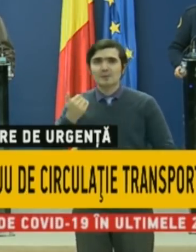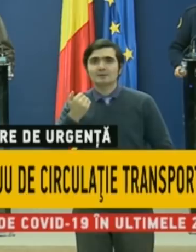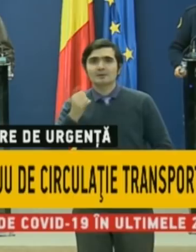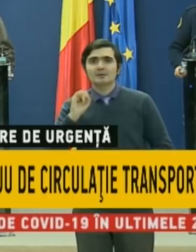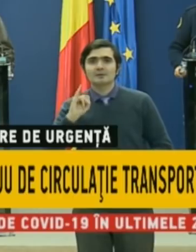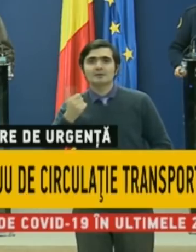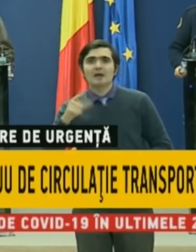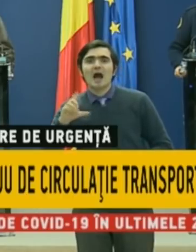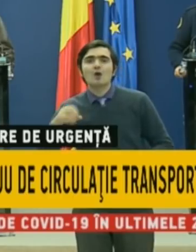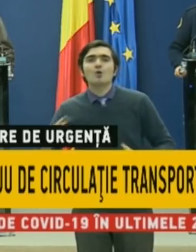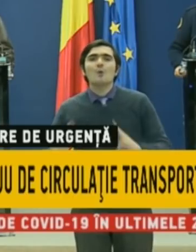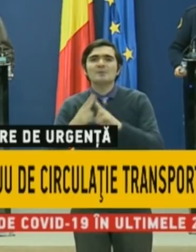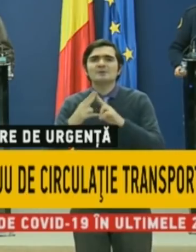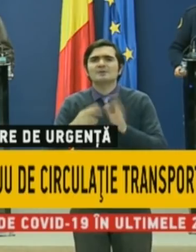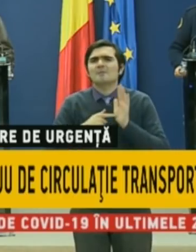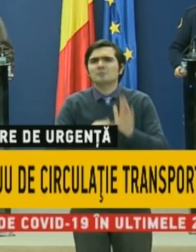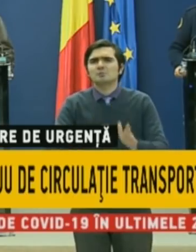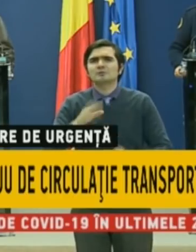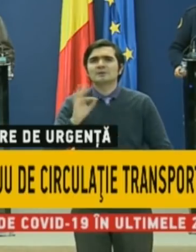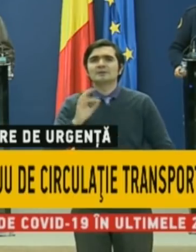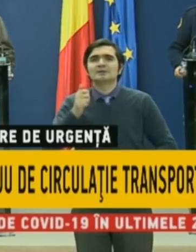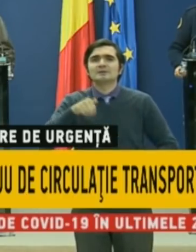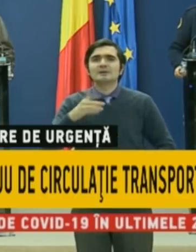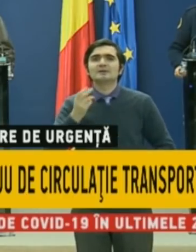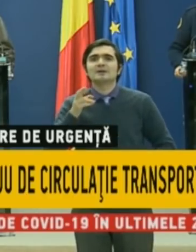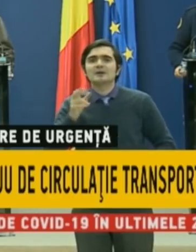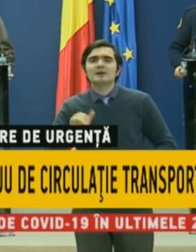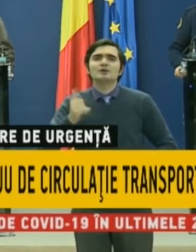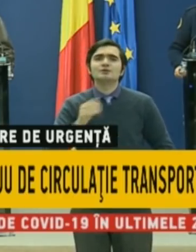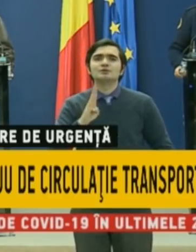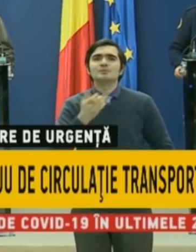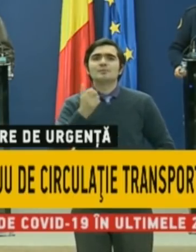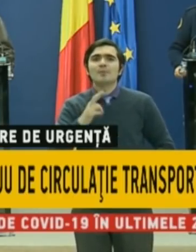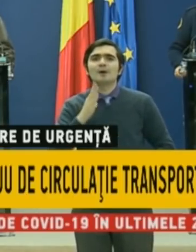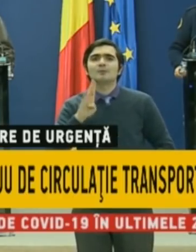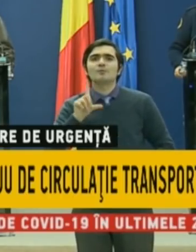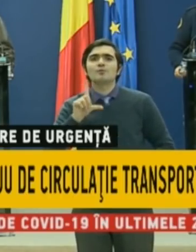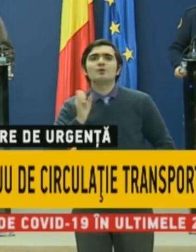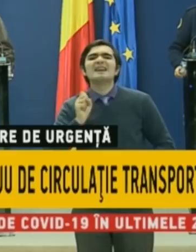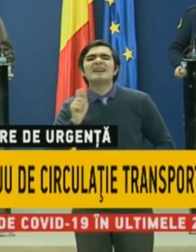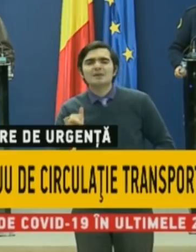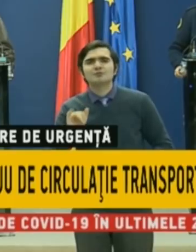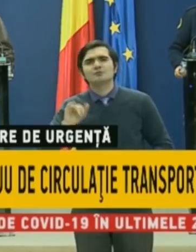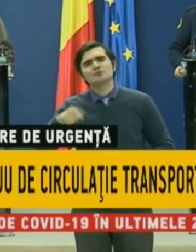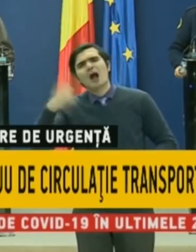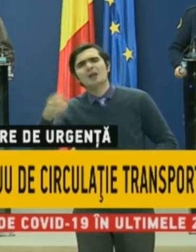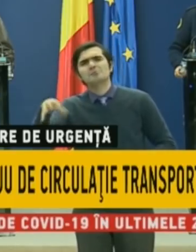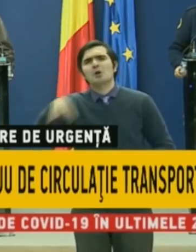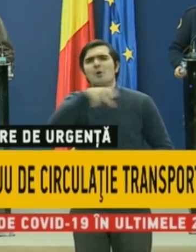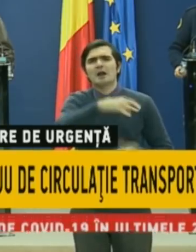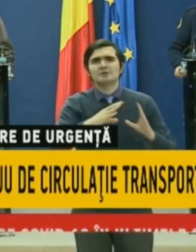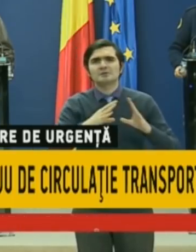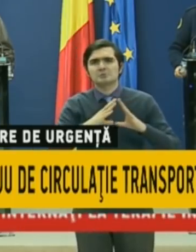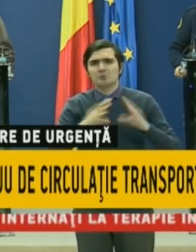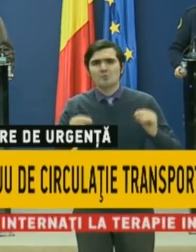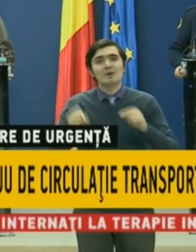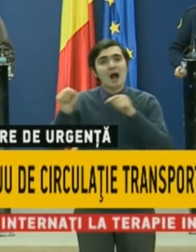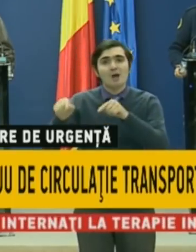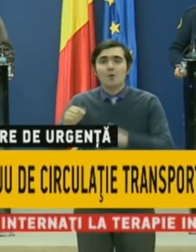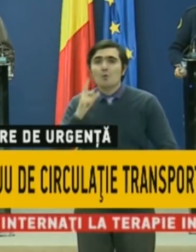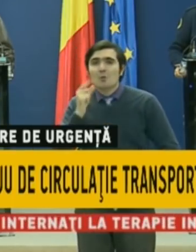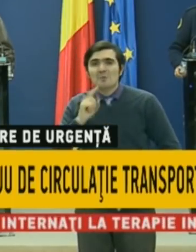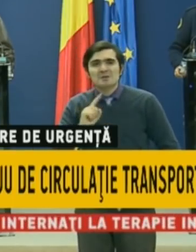Vorbim de localitățile Țăndărei și Bărbulești, precum și alte localități din țară. Acolo,